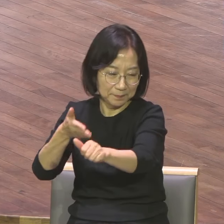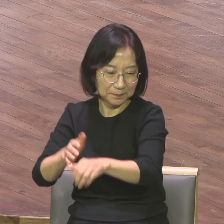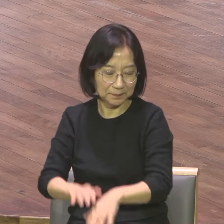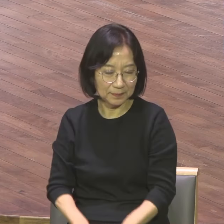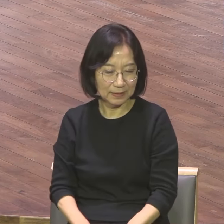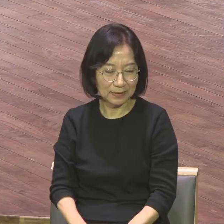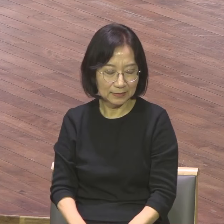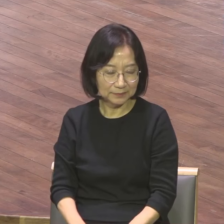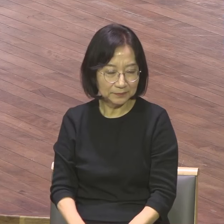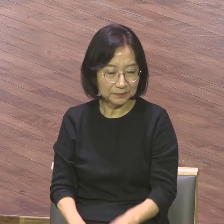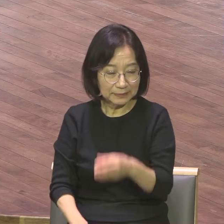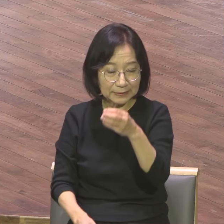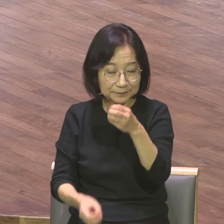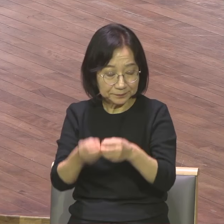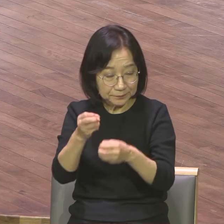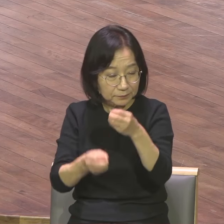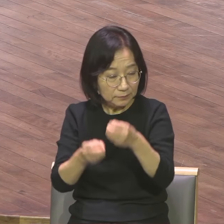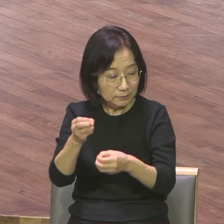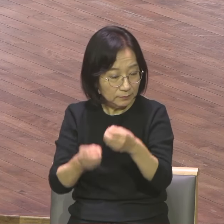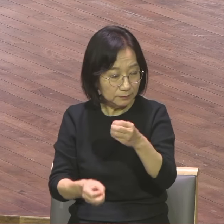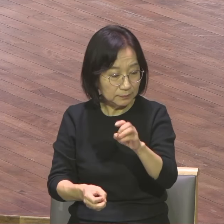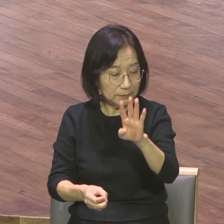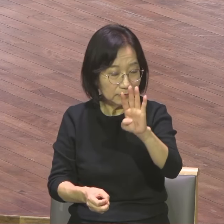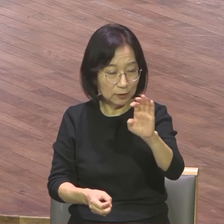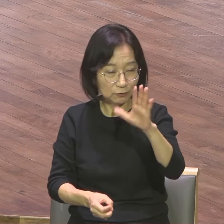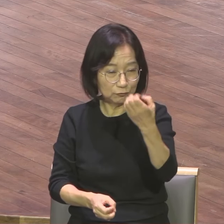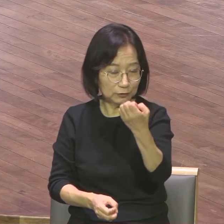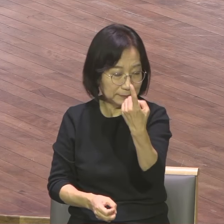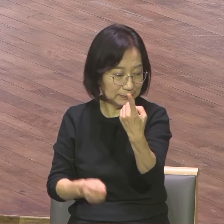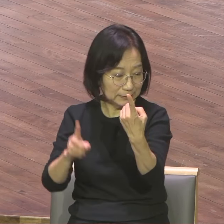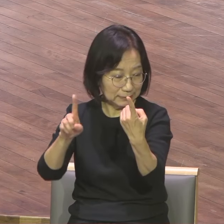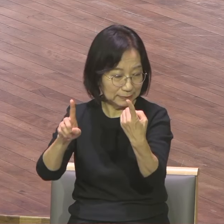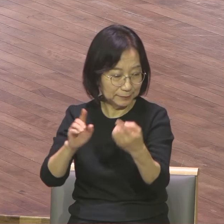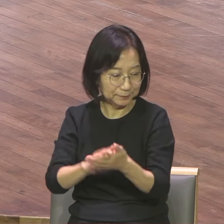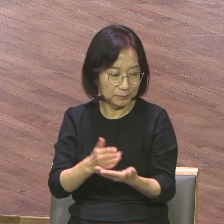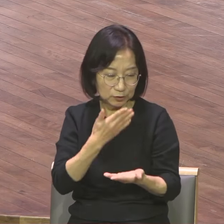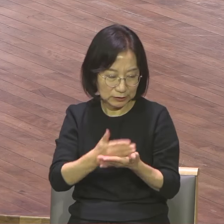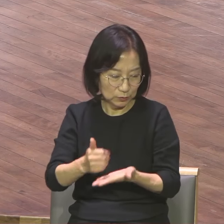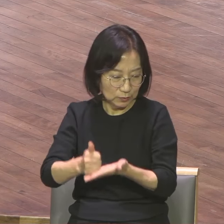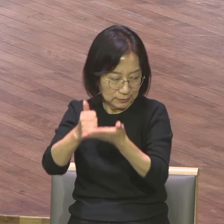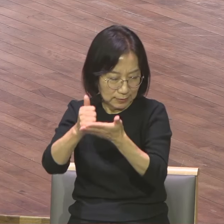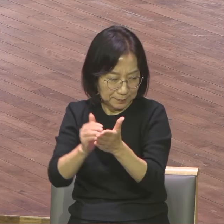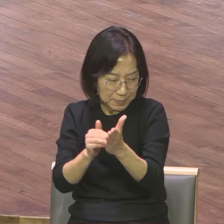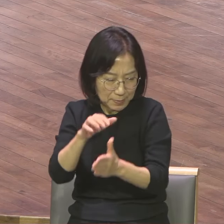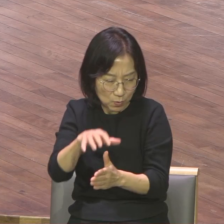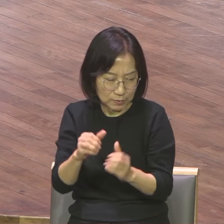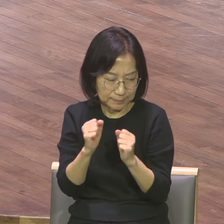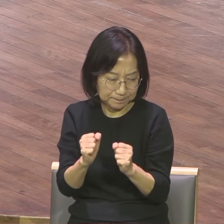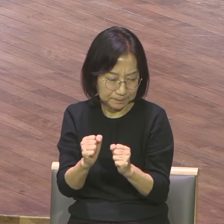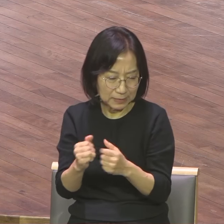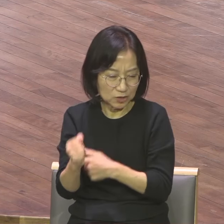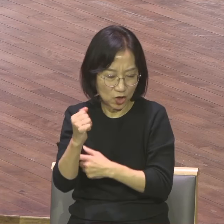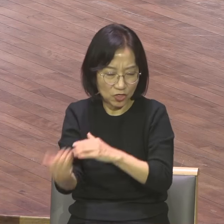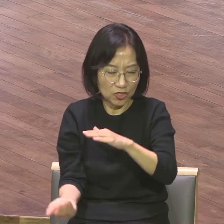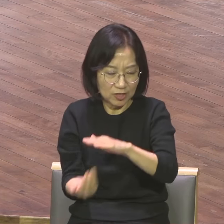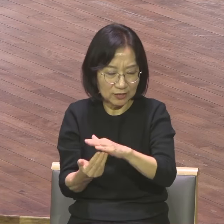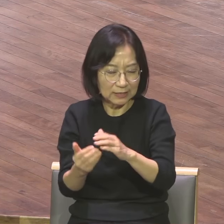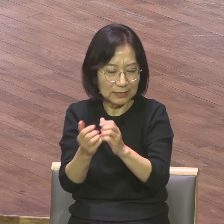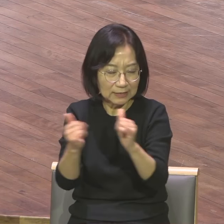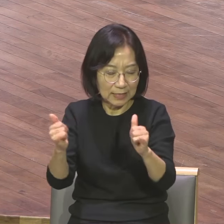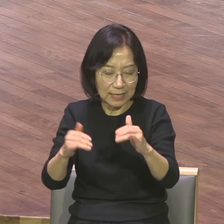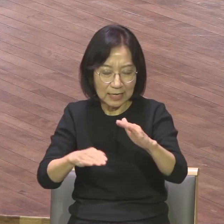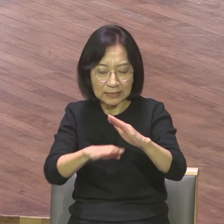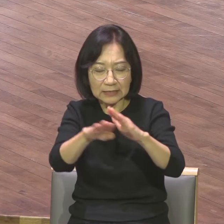기자가 이런 고백합니다. 지존자의 은밀한 곳에 거주하며 전능자의 그늘 아래 사는 자여, 이